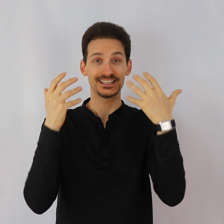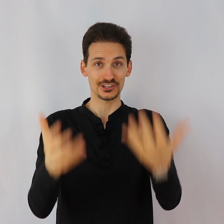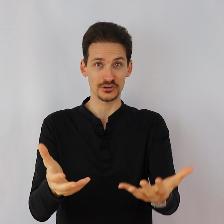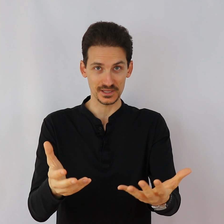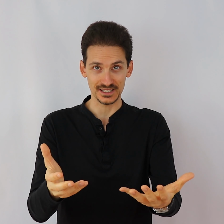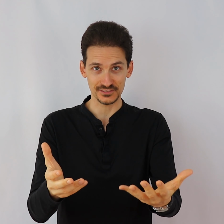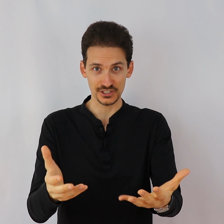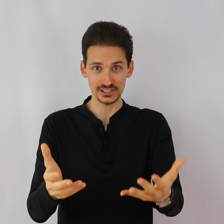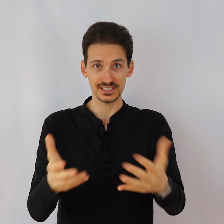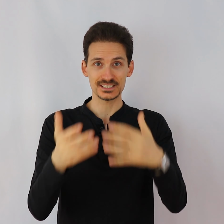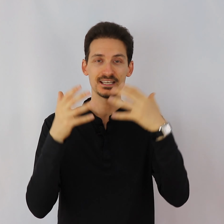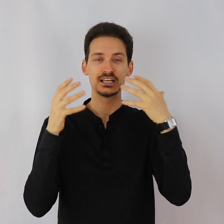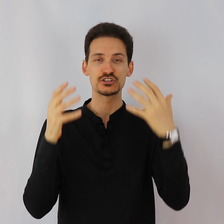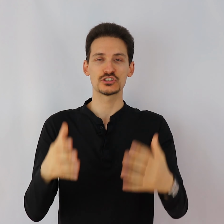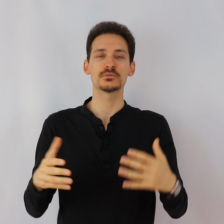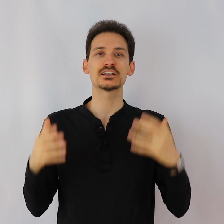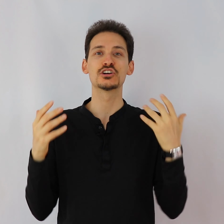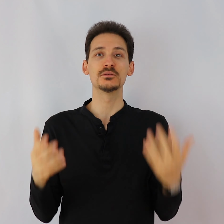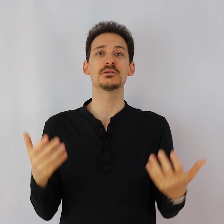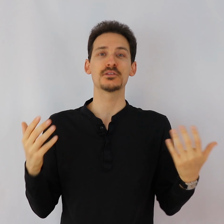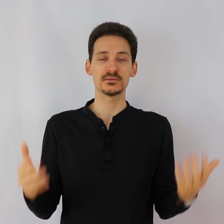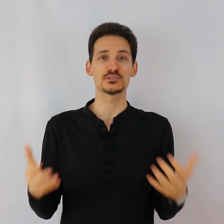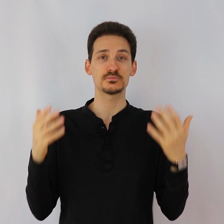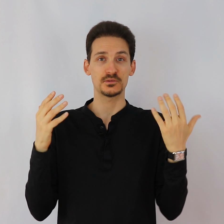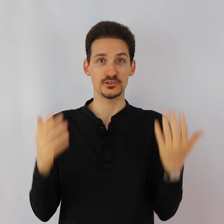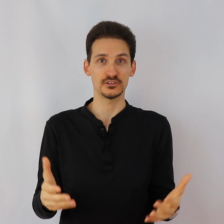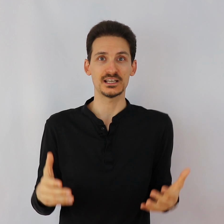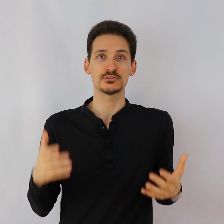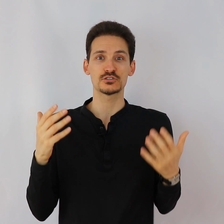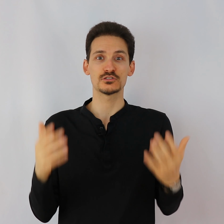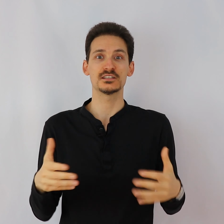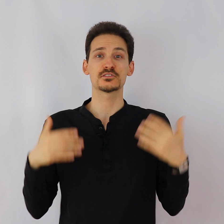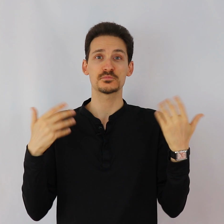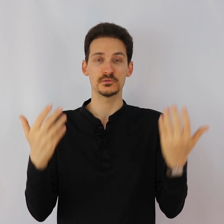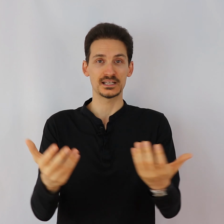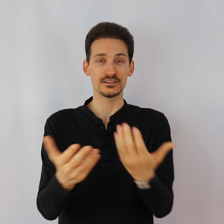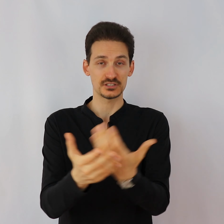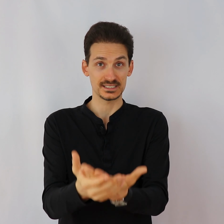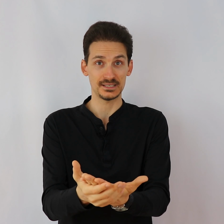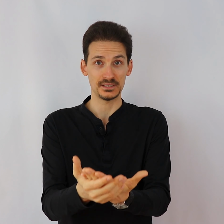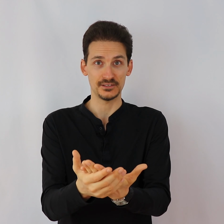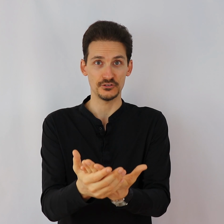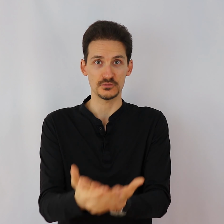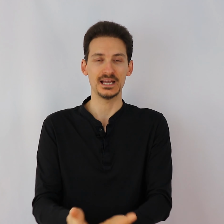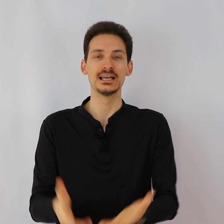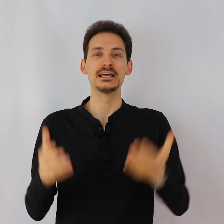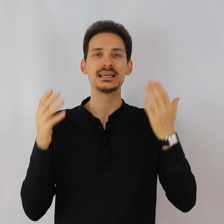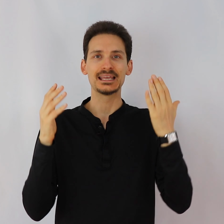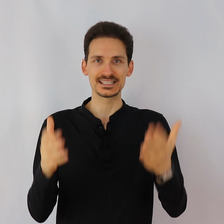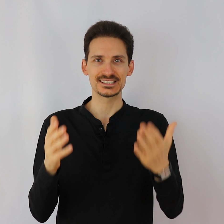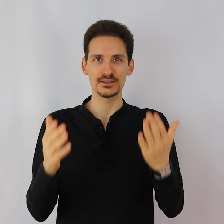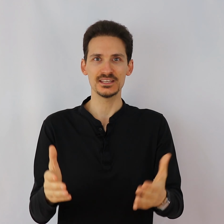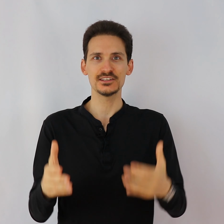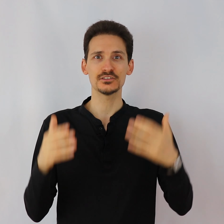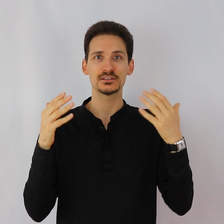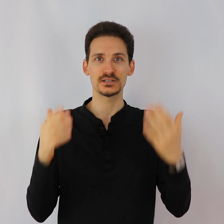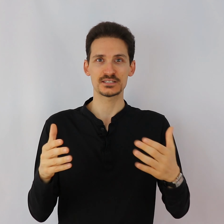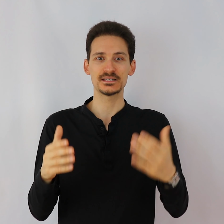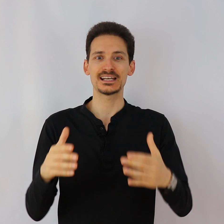de recomendaciones sobre cómo podemos promocionar nuestros libros publicados en esta plataforma en este vídeo te voy a explicar